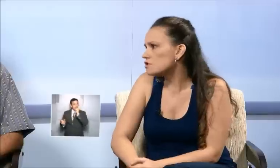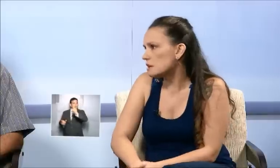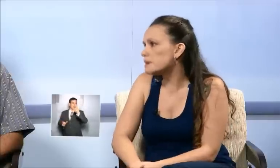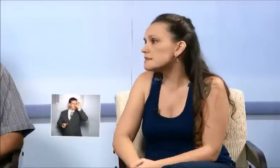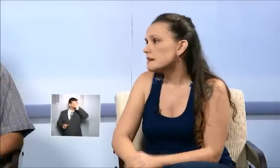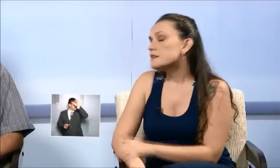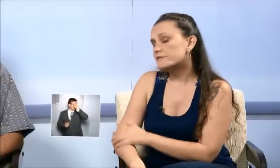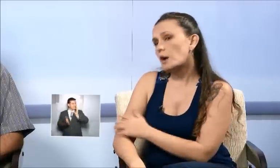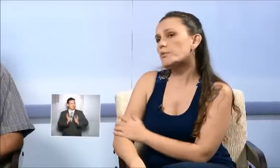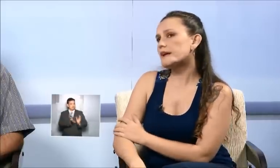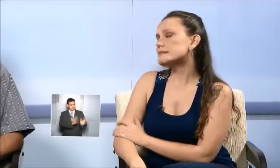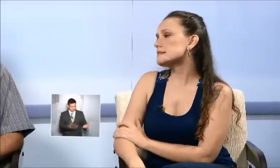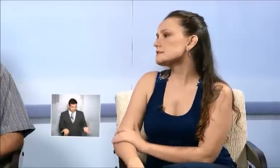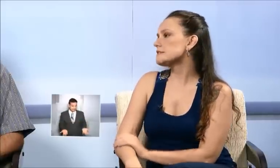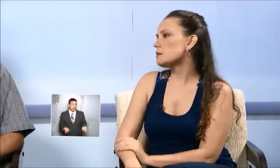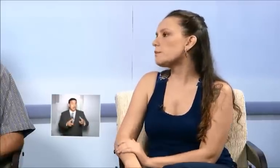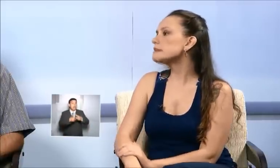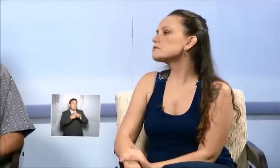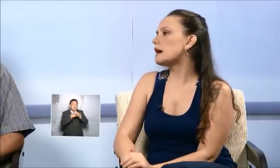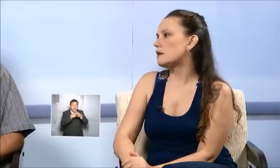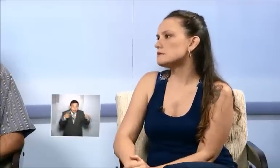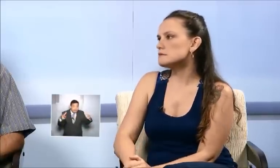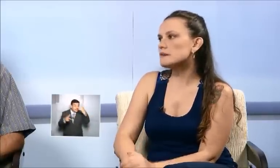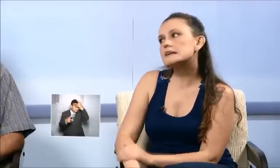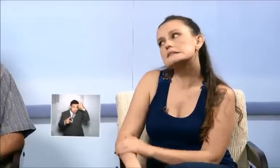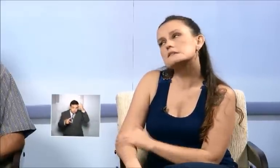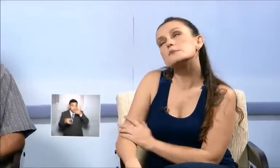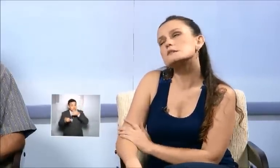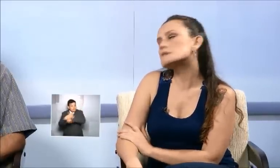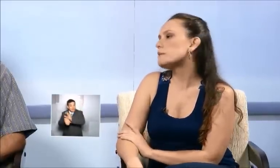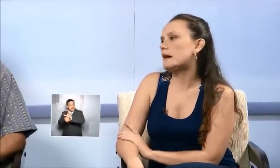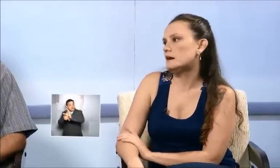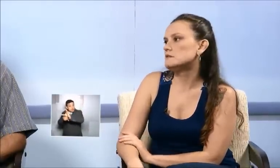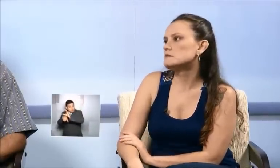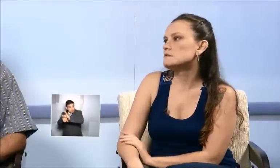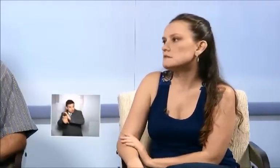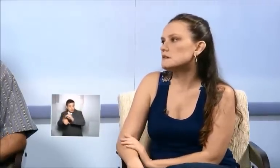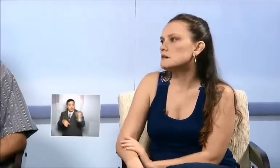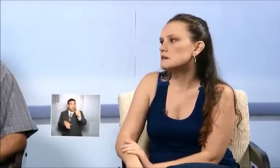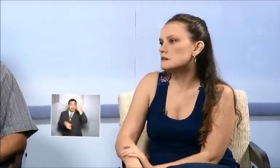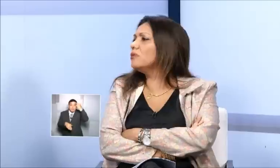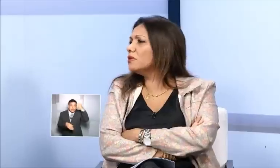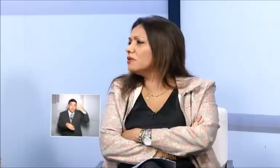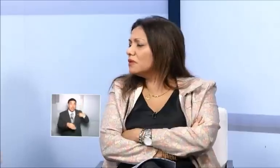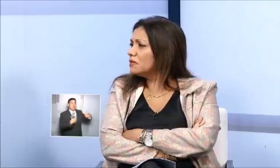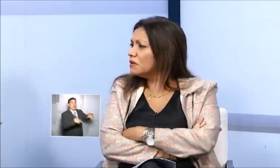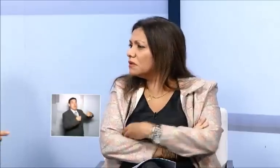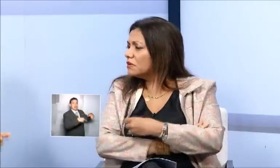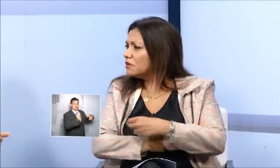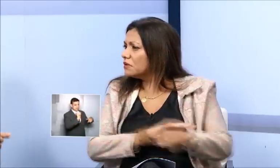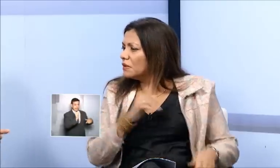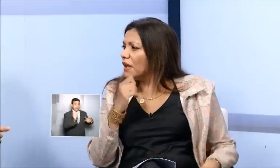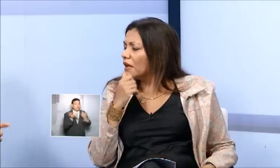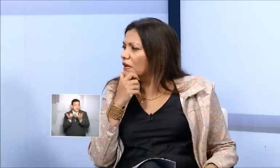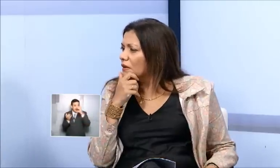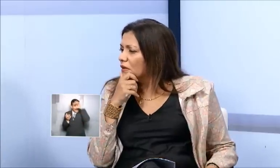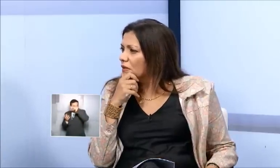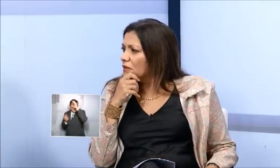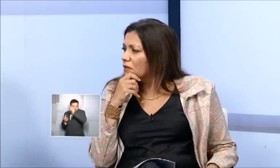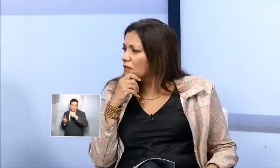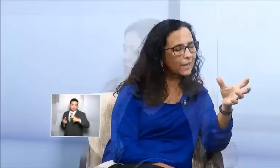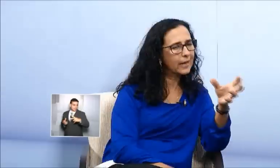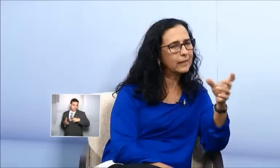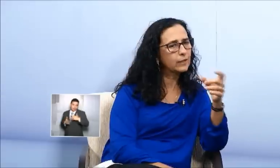um curso de Libras vão por essa satisfação pessoal, não é nem tanto pelo trabalho. Eu ia falar da aprendizagem como